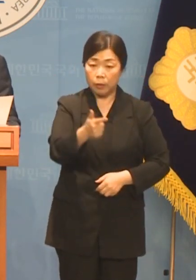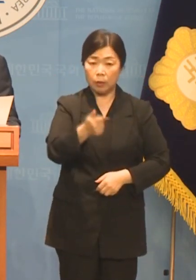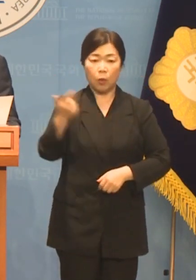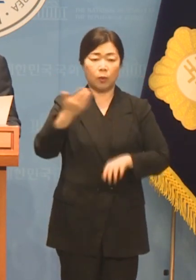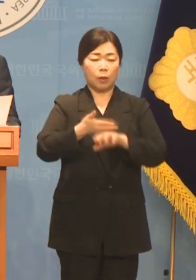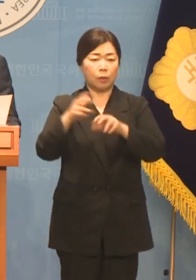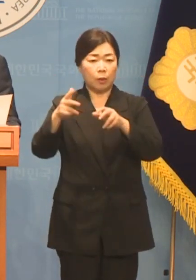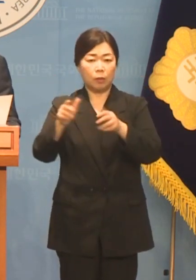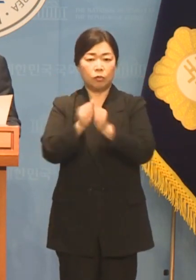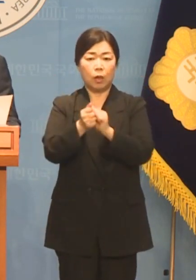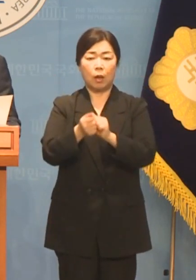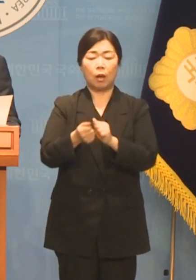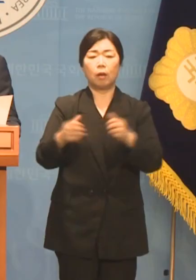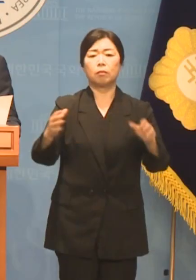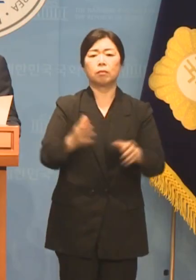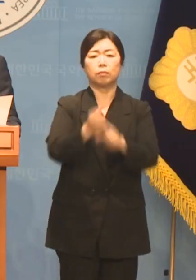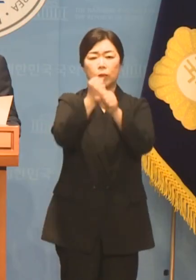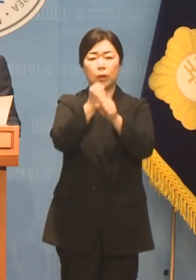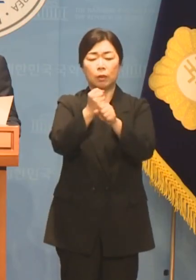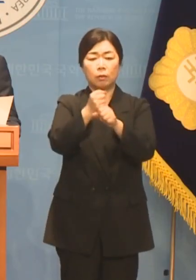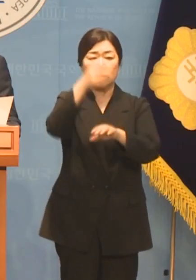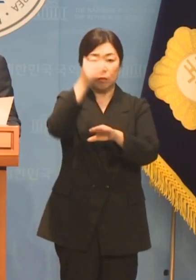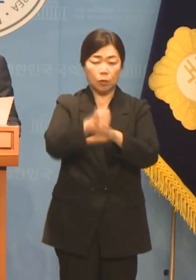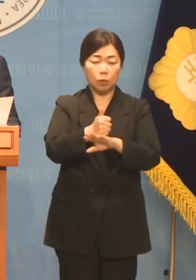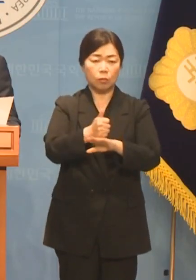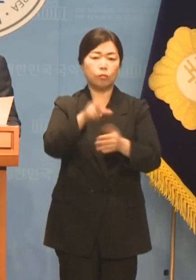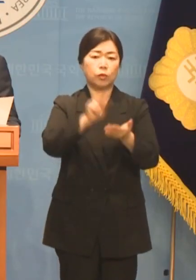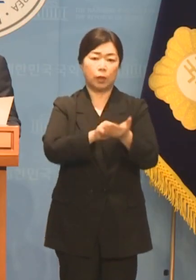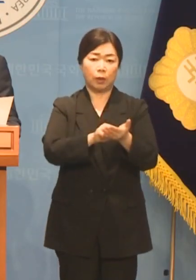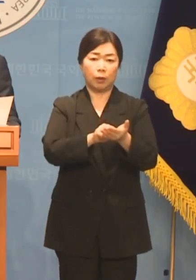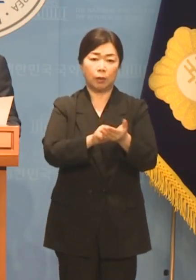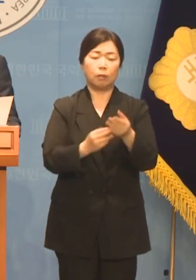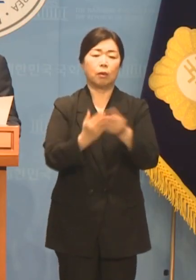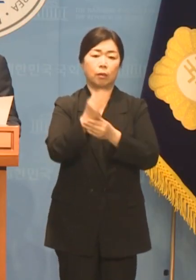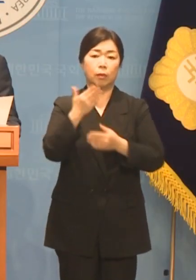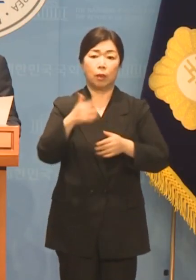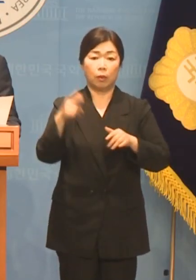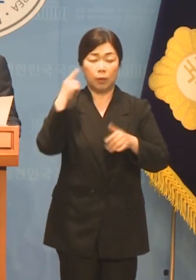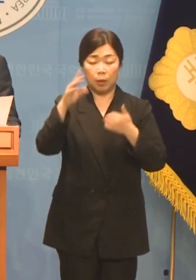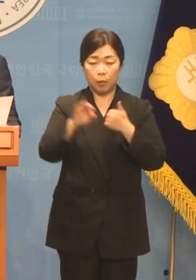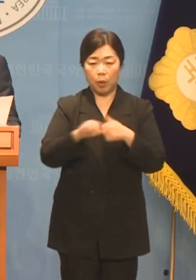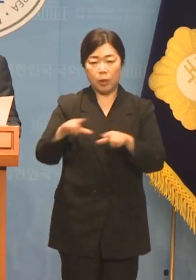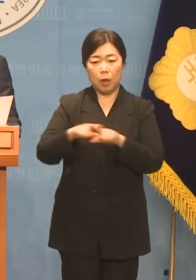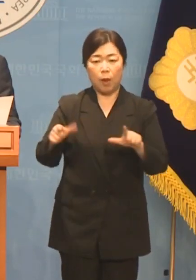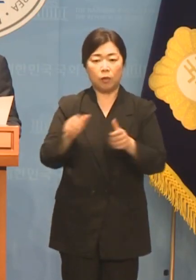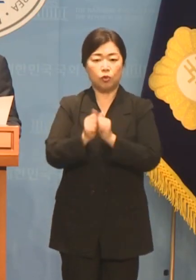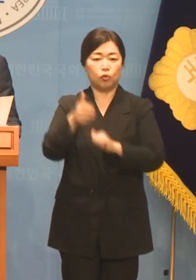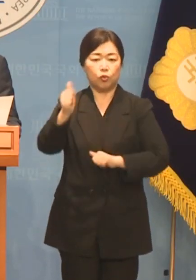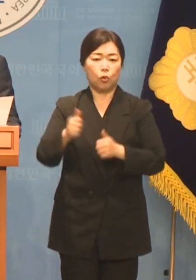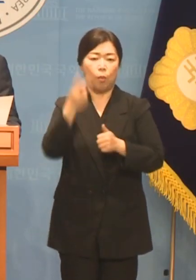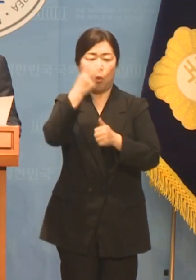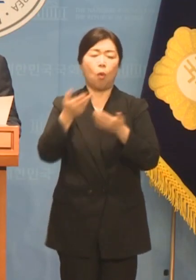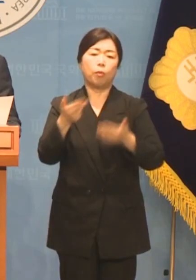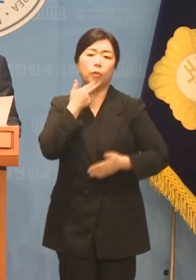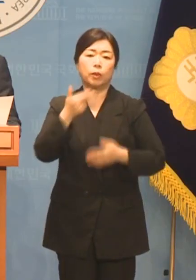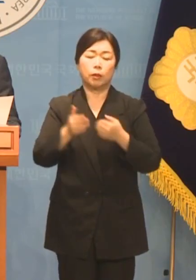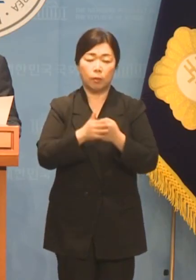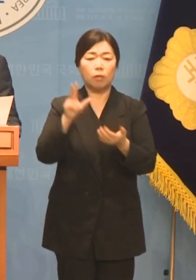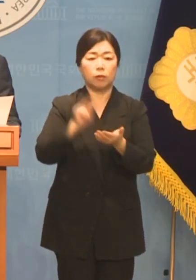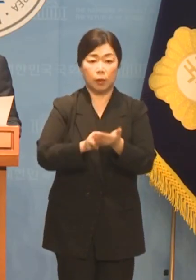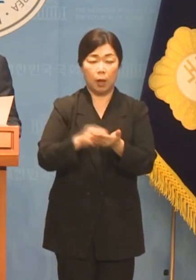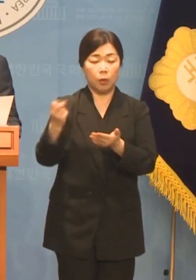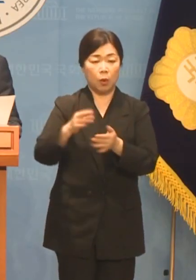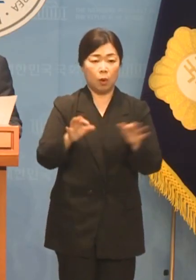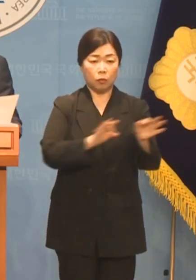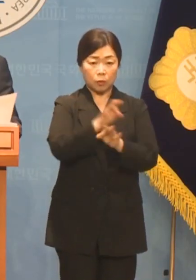현실을 더 이상 두고만 볼 수 없습니다. 이것을 방치하는 것이야말로 일반 주주 보호에 역행하는 것이고 국가 경제